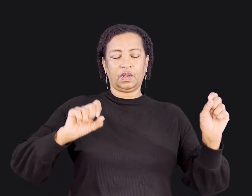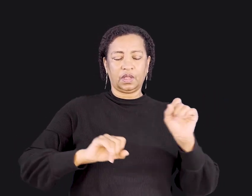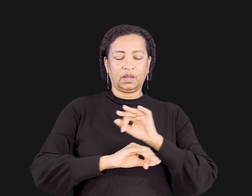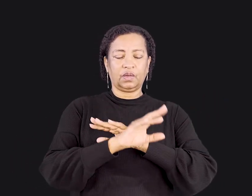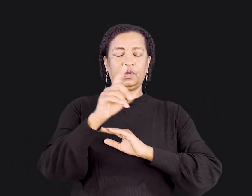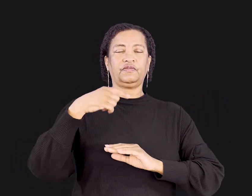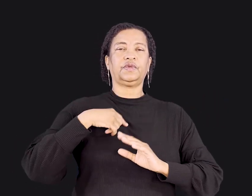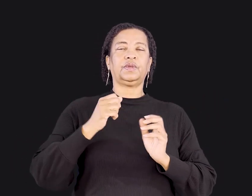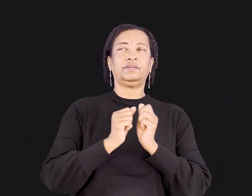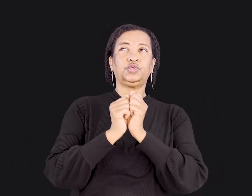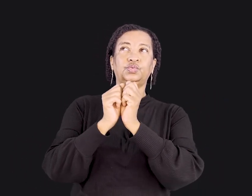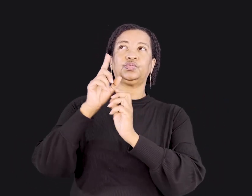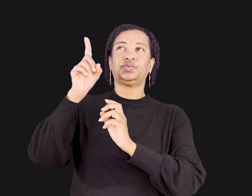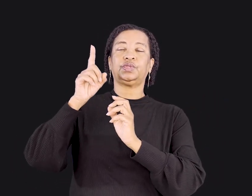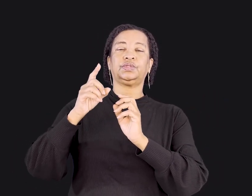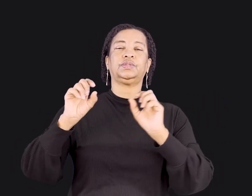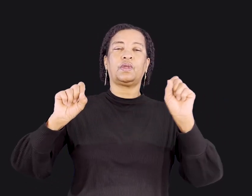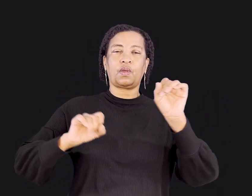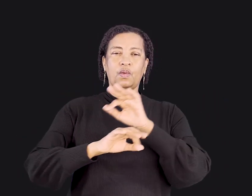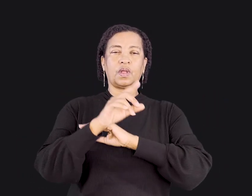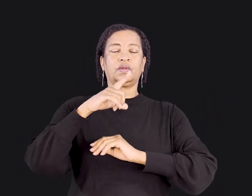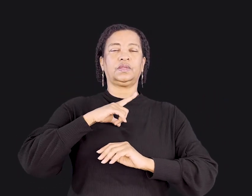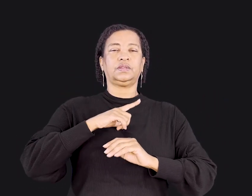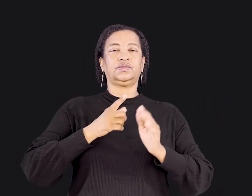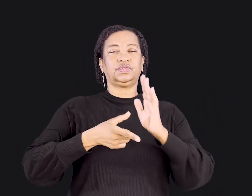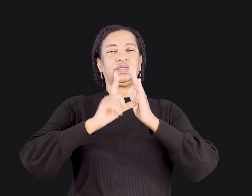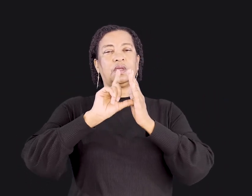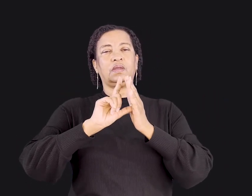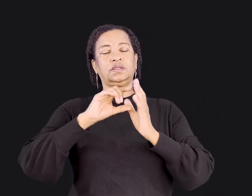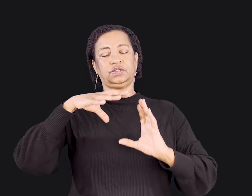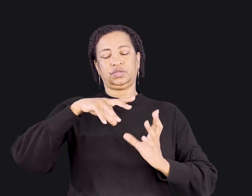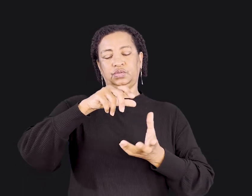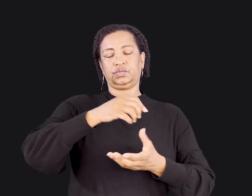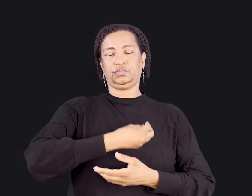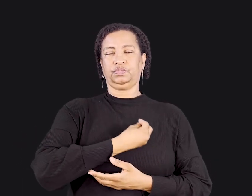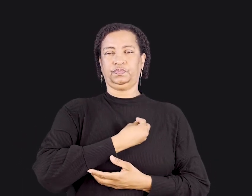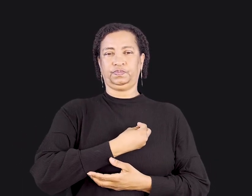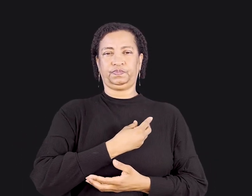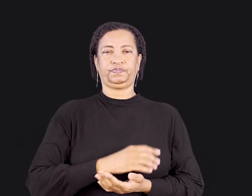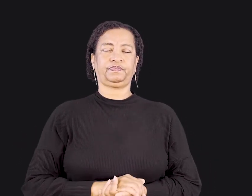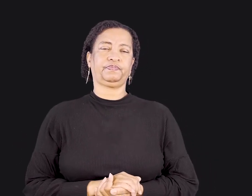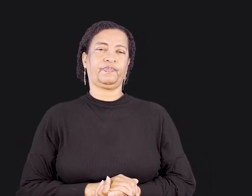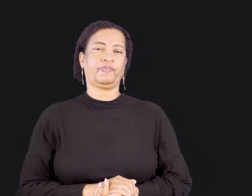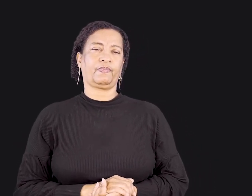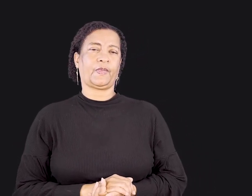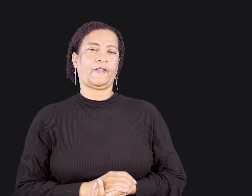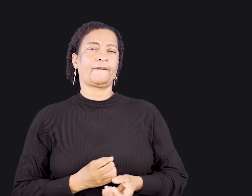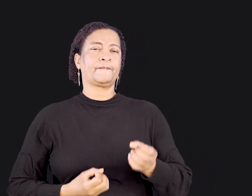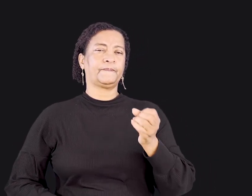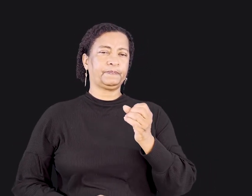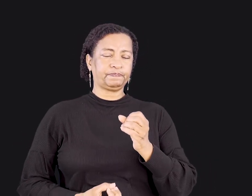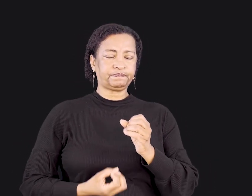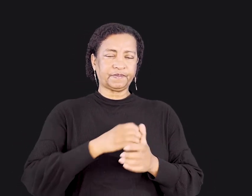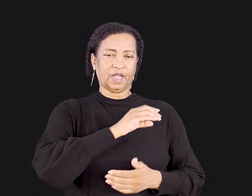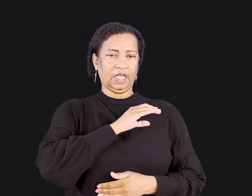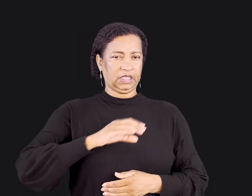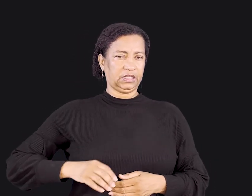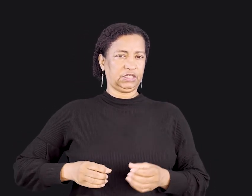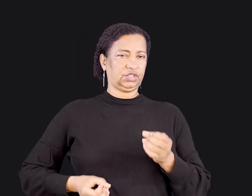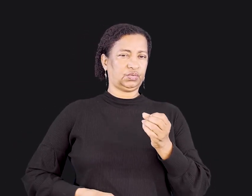tinha contigo antes que o mundo existisse. Cristo não passou a existir a partir do dia de Natal, lá em Belém. Ele